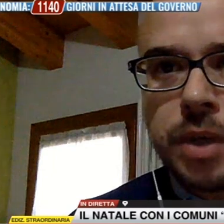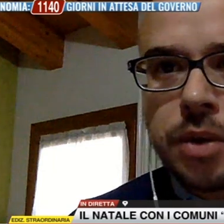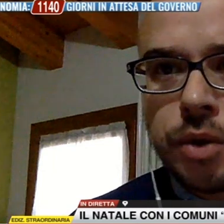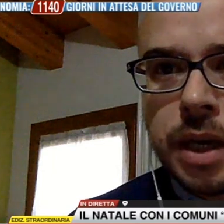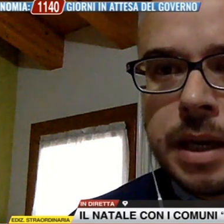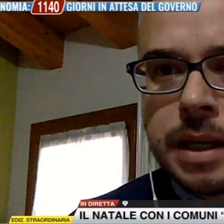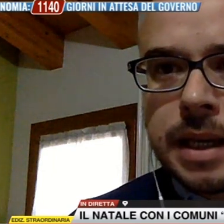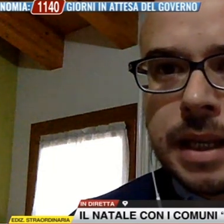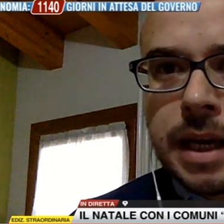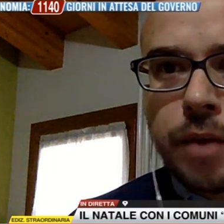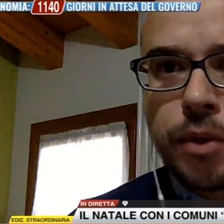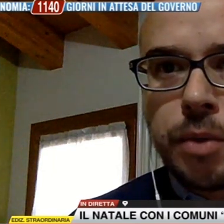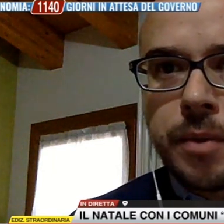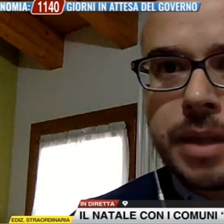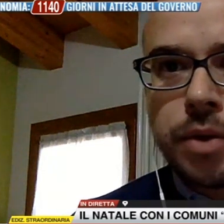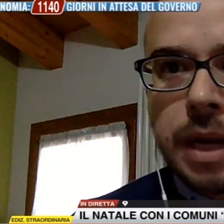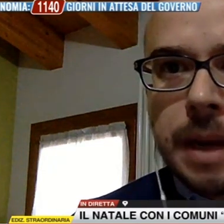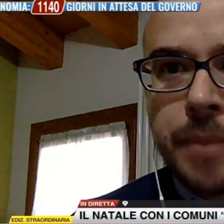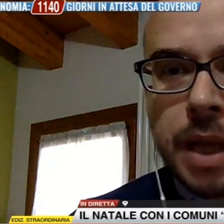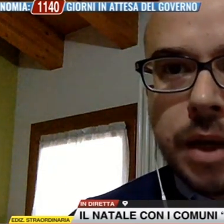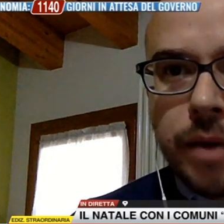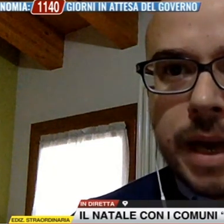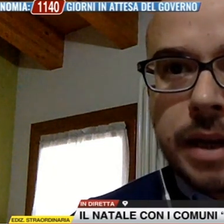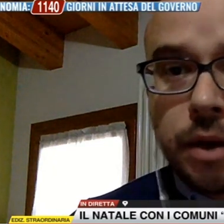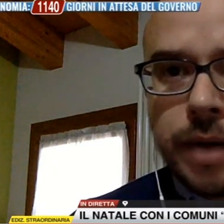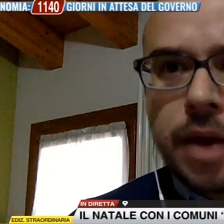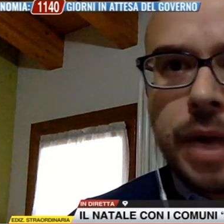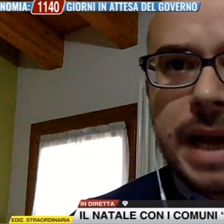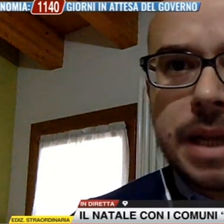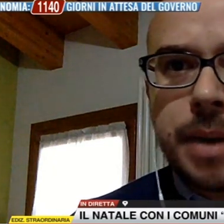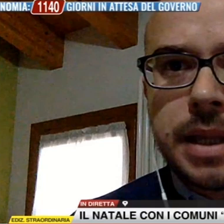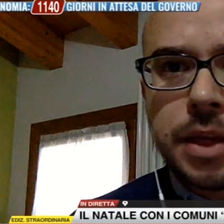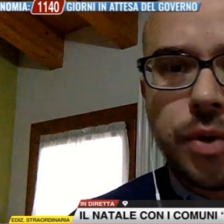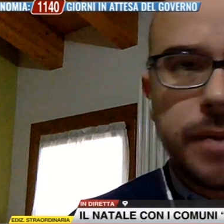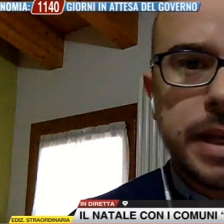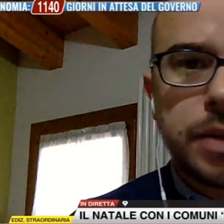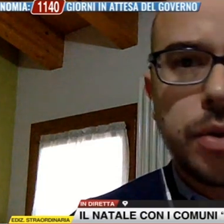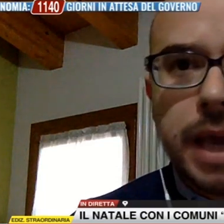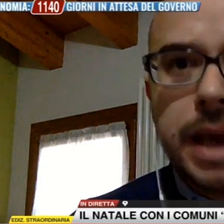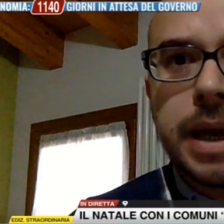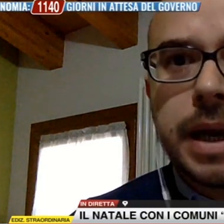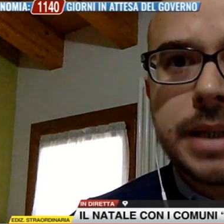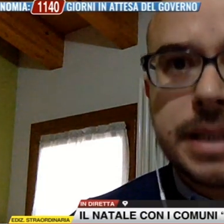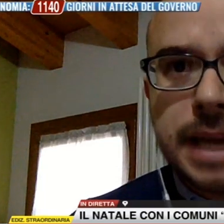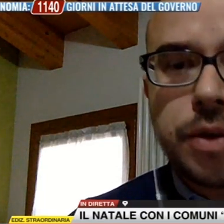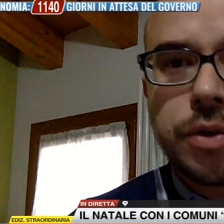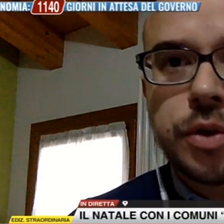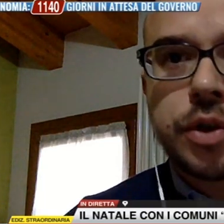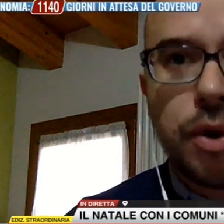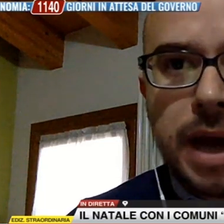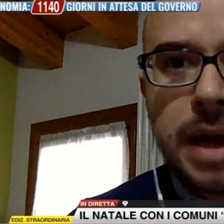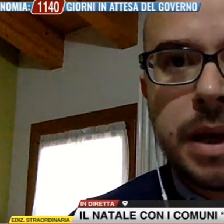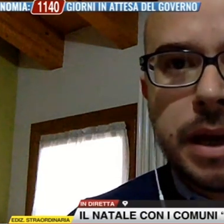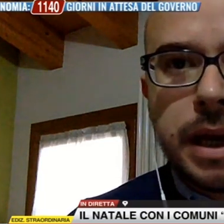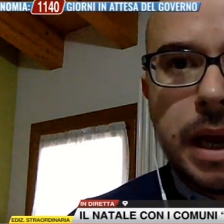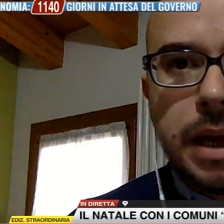esercitare un diritto di critica nei confronti provvedimento del governo e anche da parte delle regioni, va detto che senz'altro